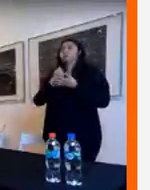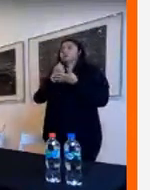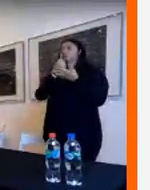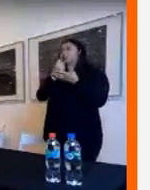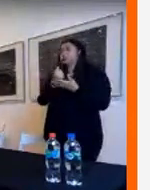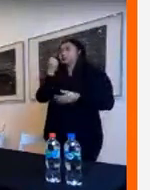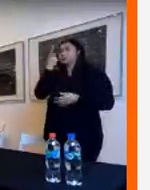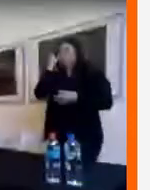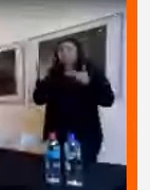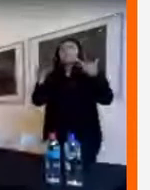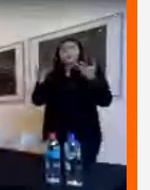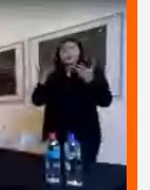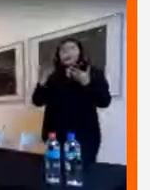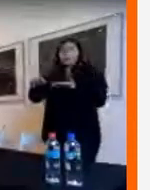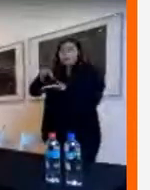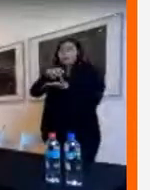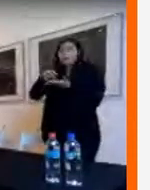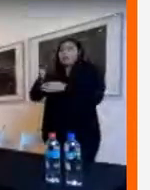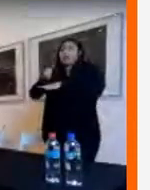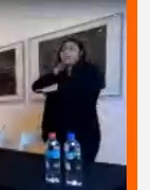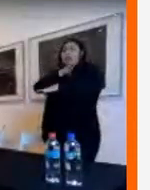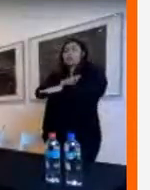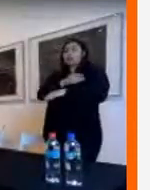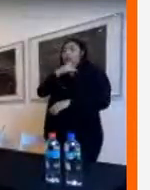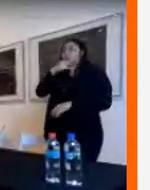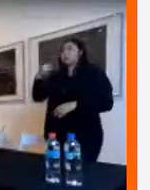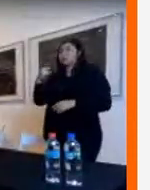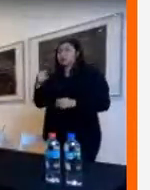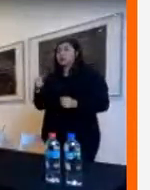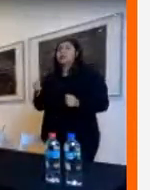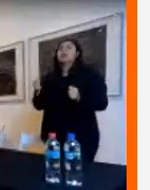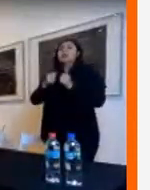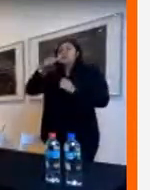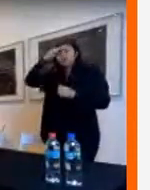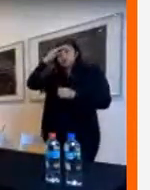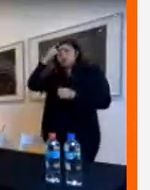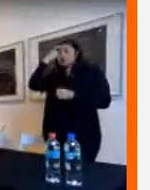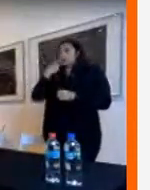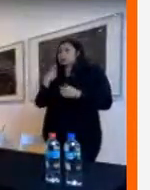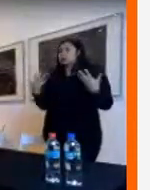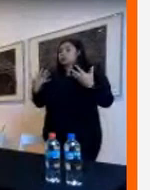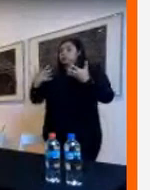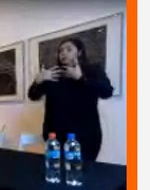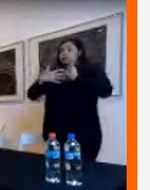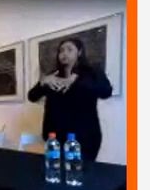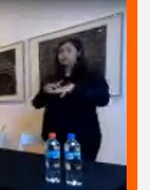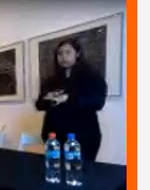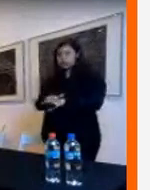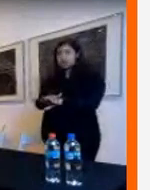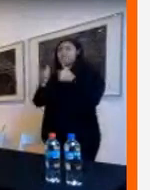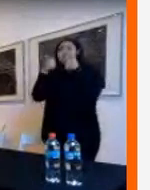también cómo era la ciudad antes y después, y con sus experiencias personales se complementaba sumamente bien. Entonces, ver a estas